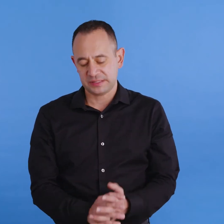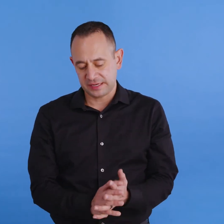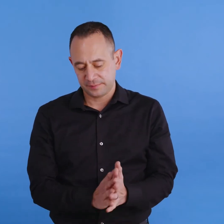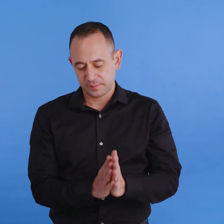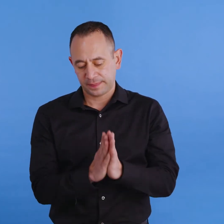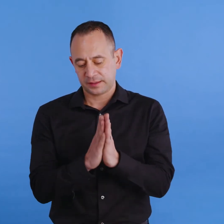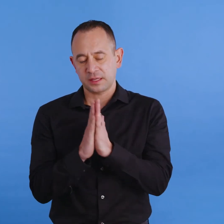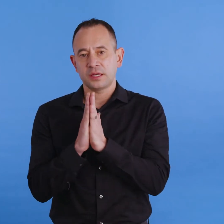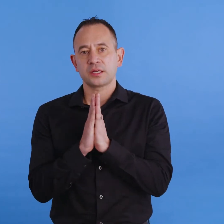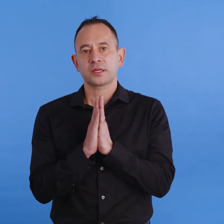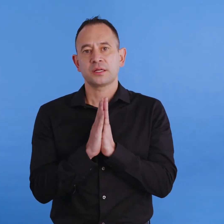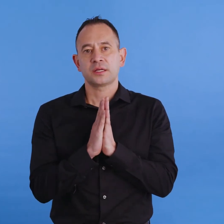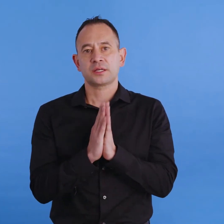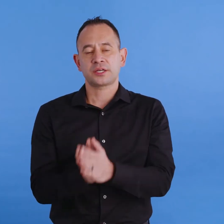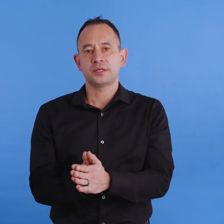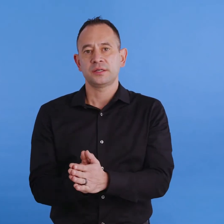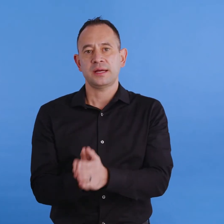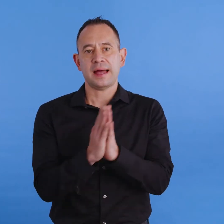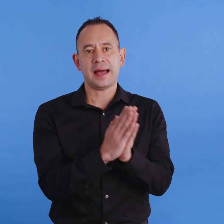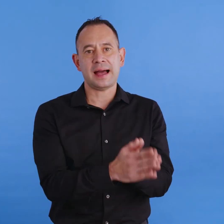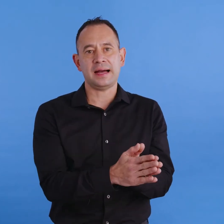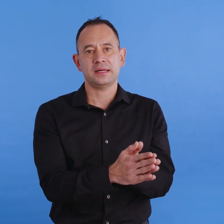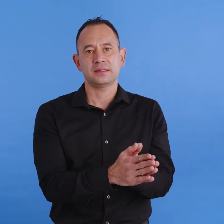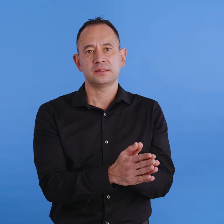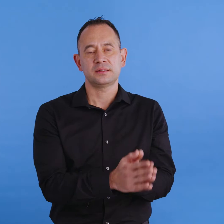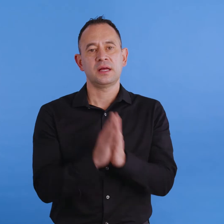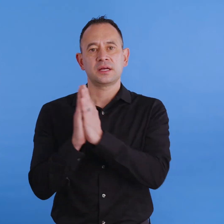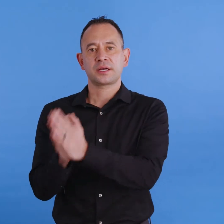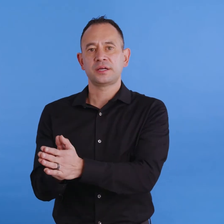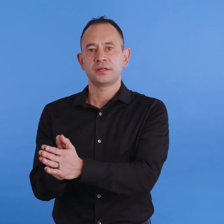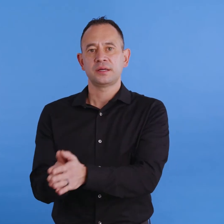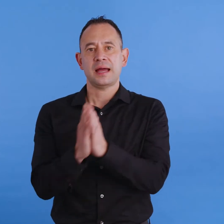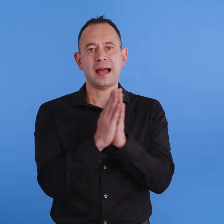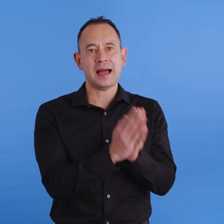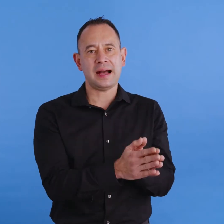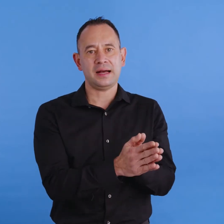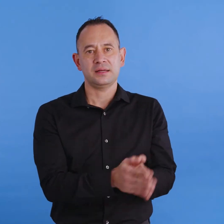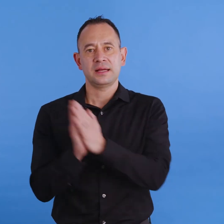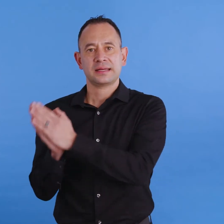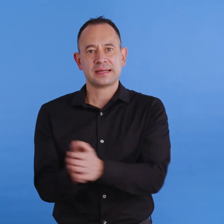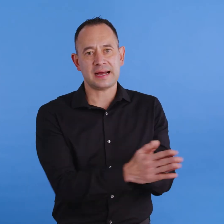empezar. K, a, k, a, k,